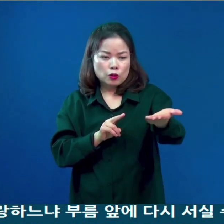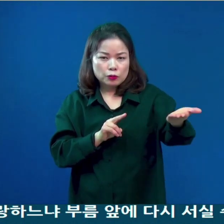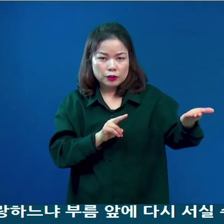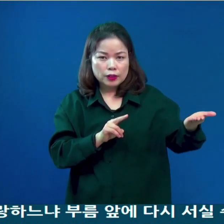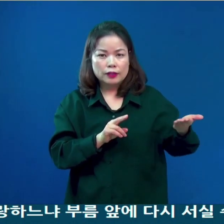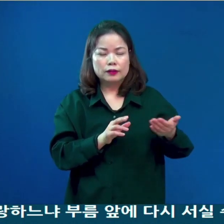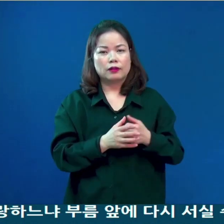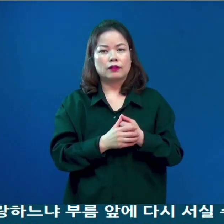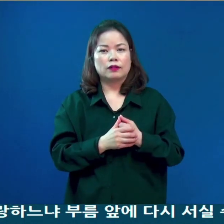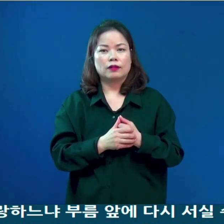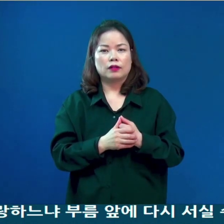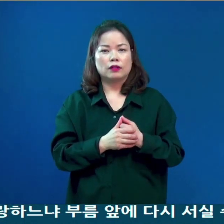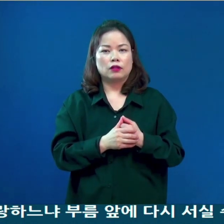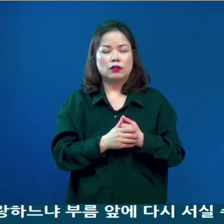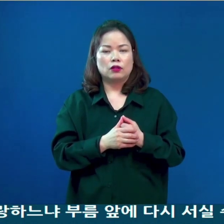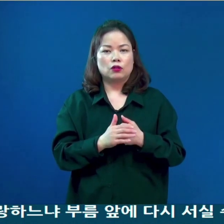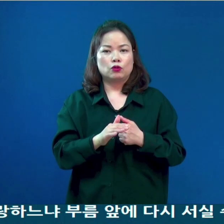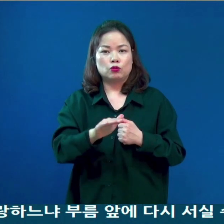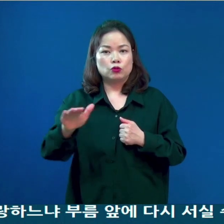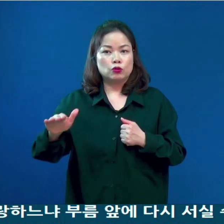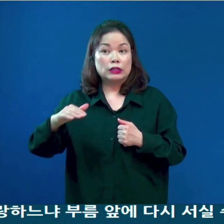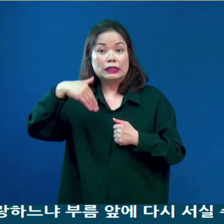여러분께서 우리